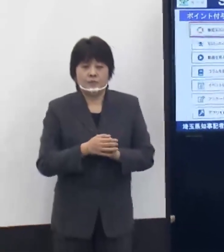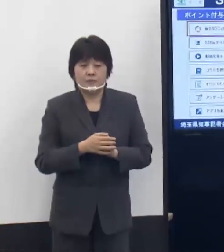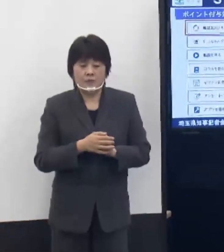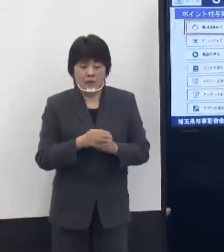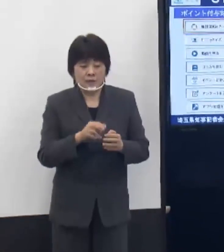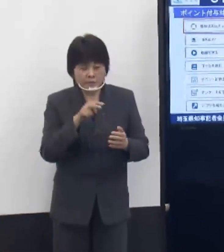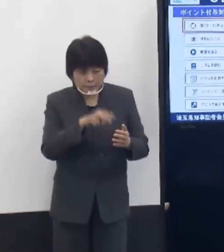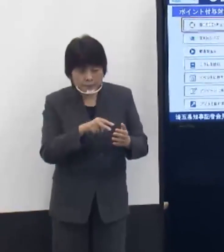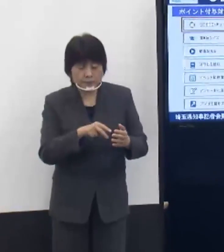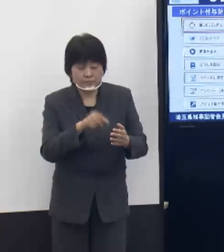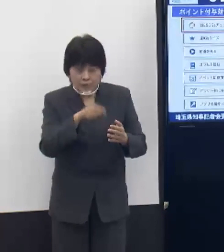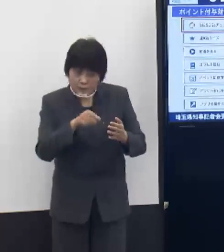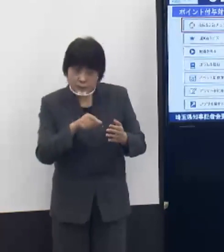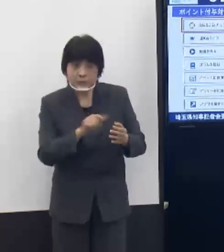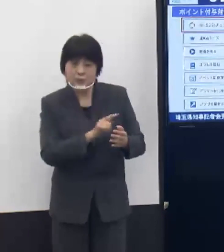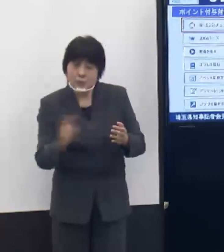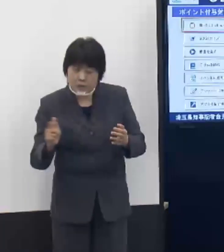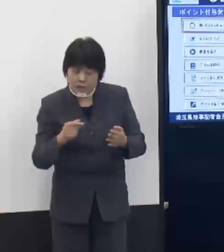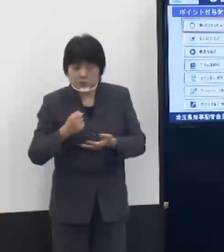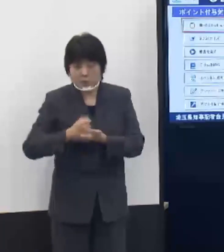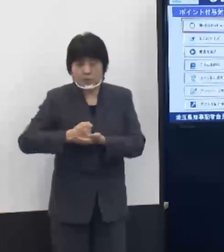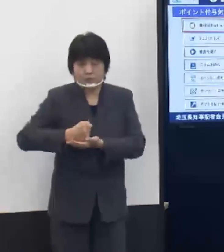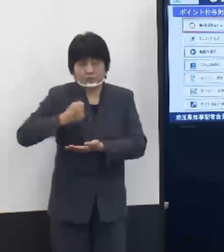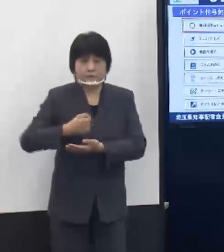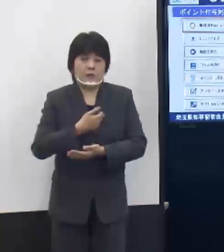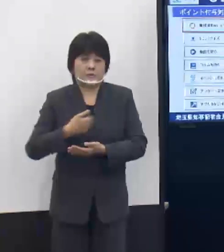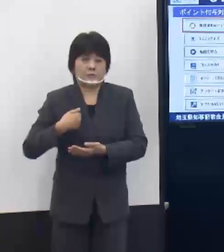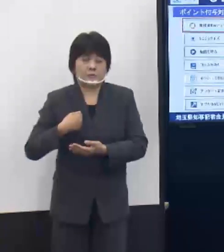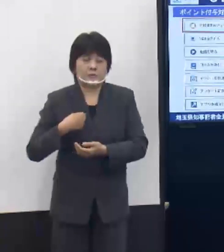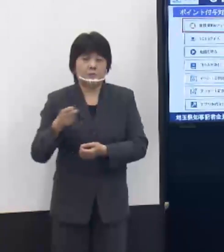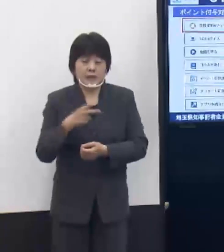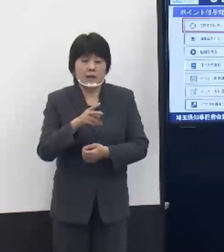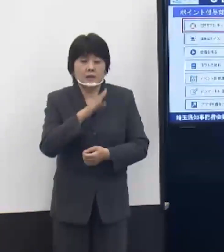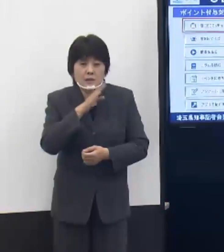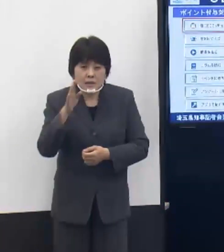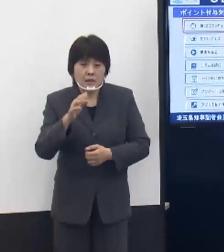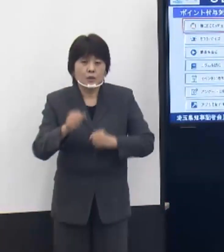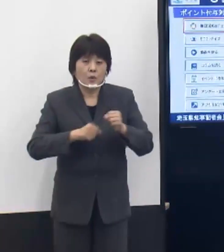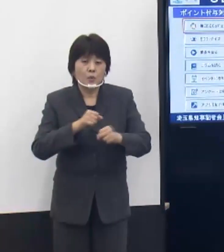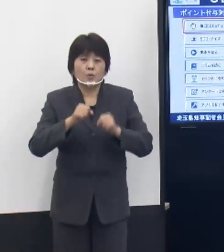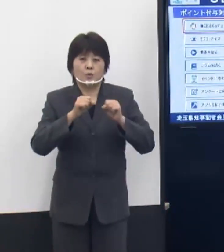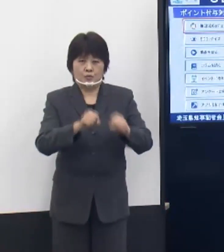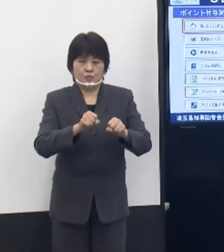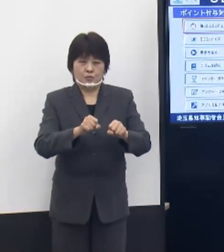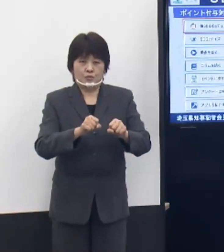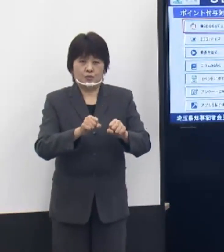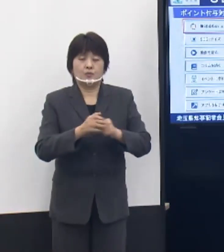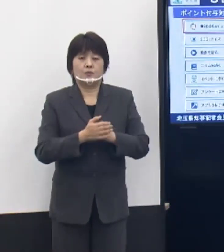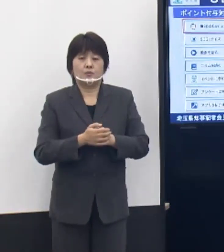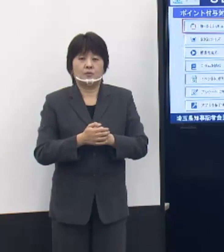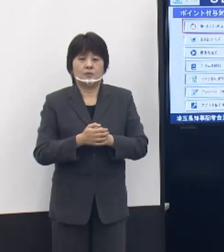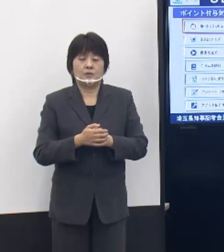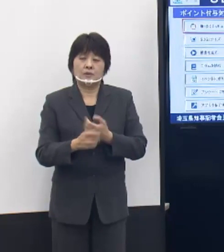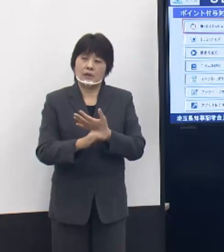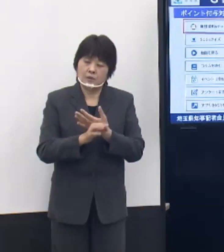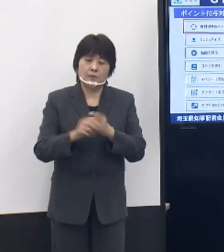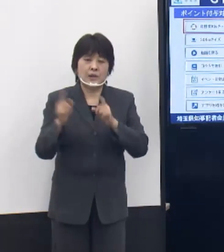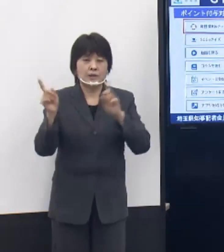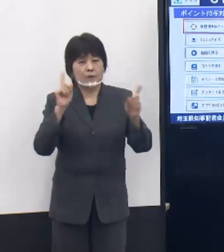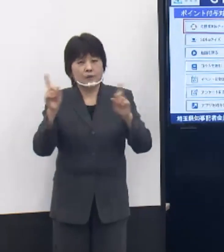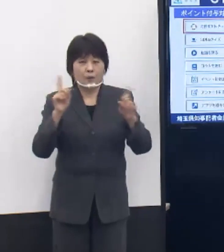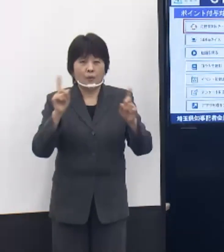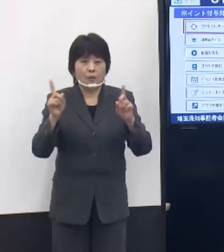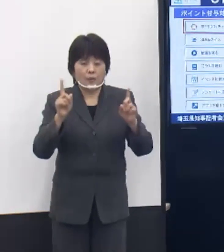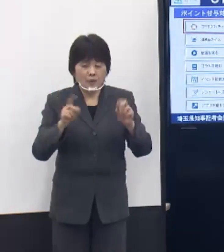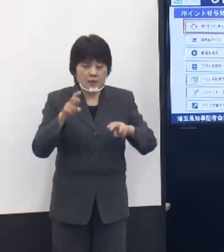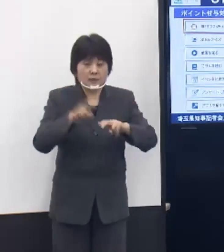ポイントを得ることができます。また実際に行動をすること、イベントに参加するな